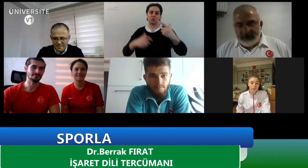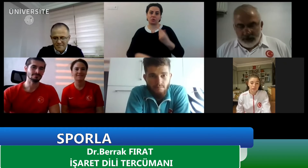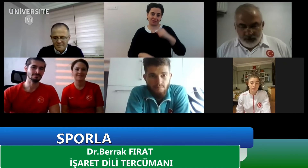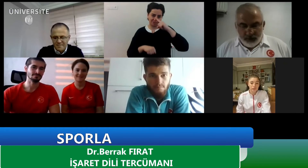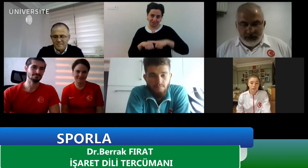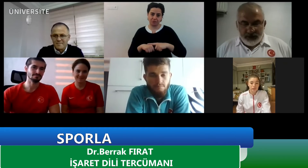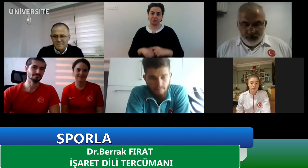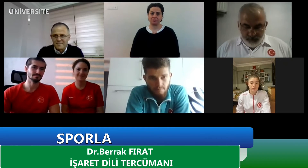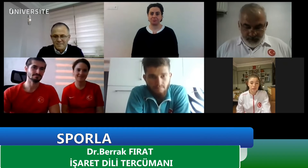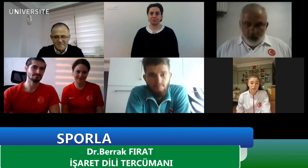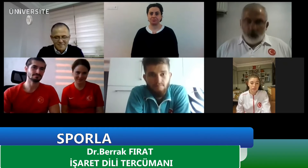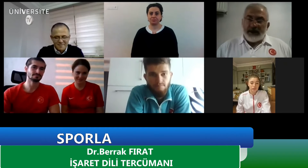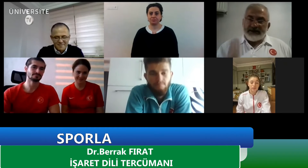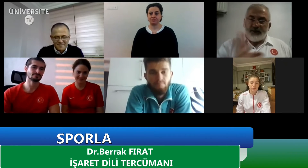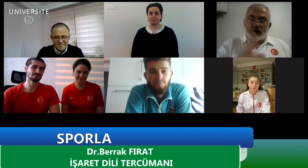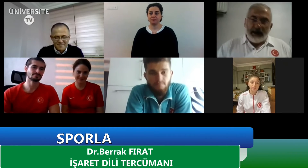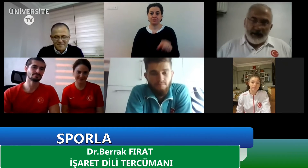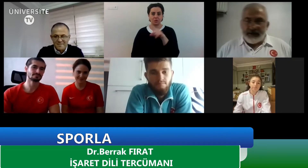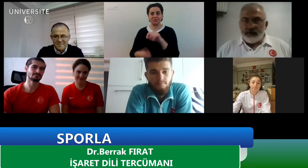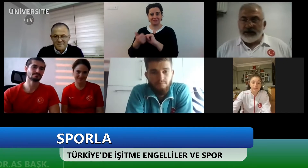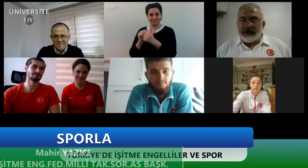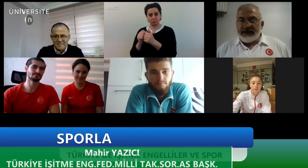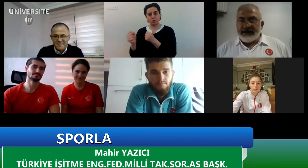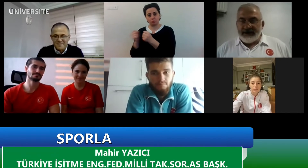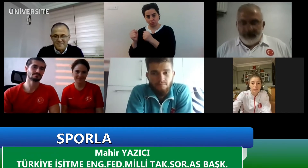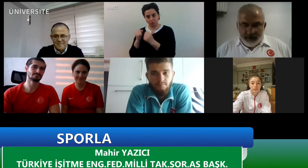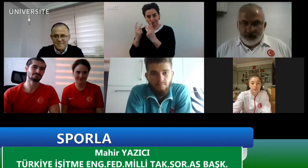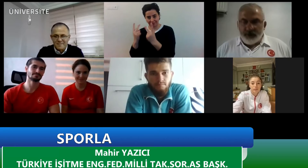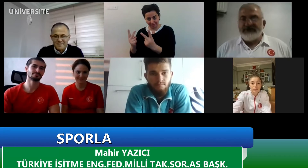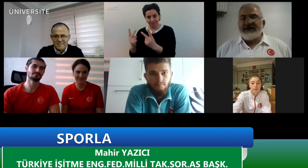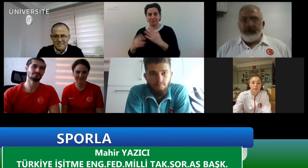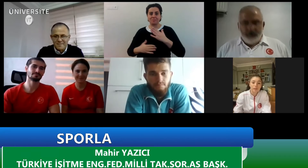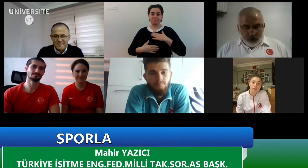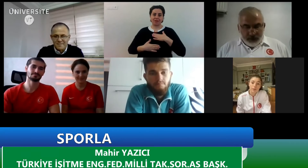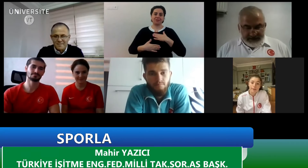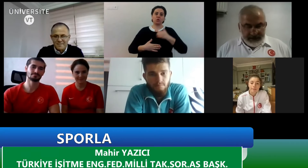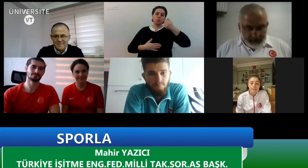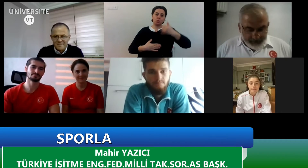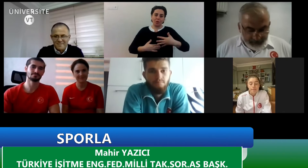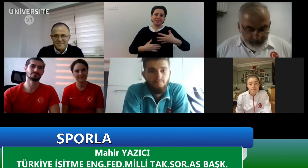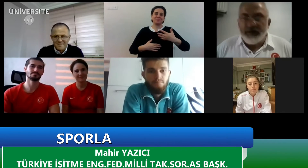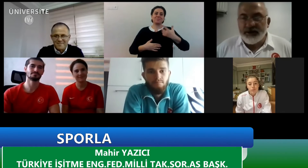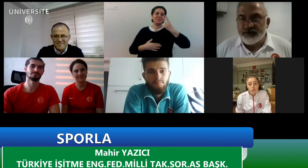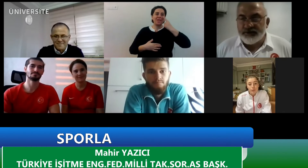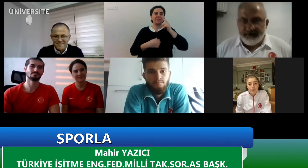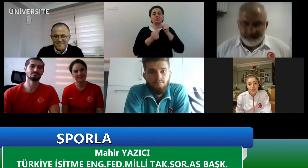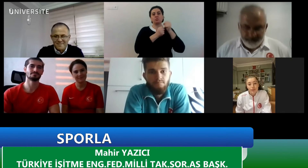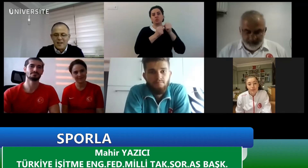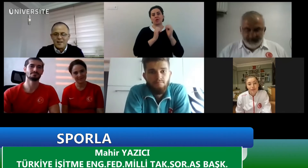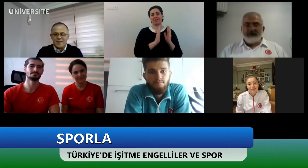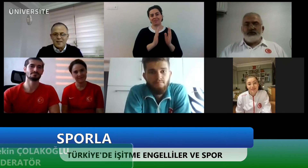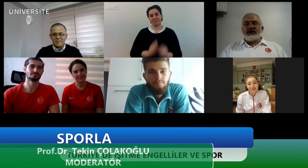şeyler olacak ümit ediyorum. Onlar spor alanında mücadelelerine devam ediyor. Biz de bürokrasi alanında devam ediyoruz